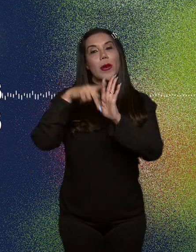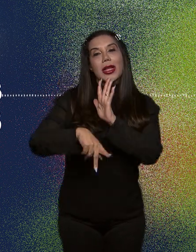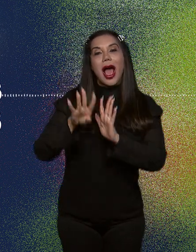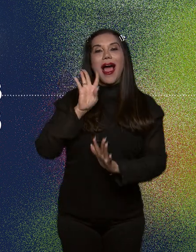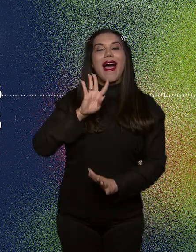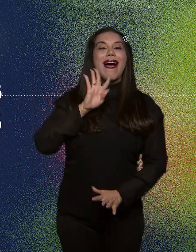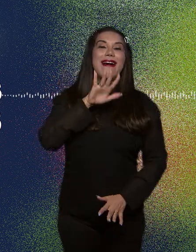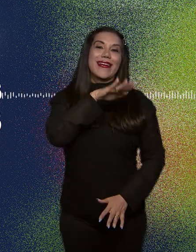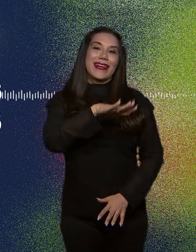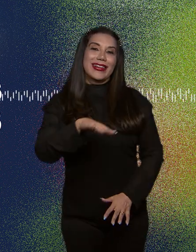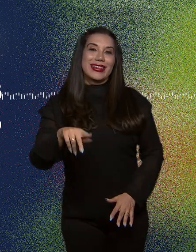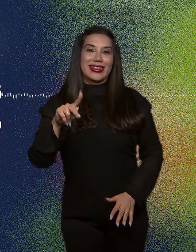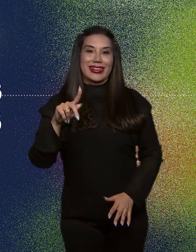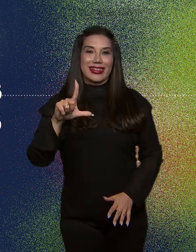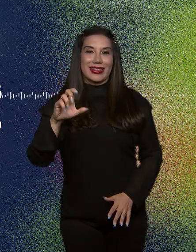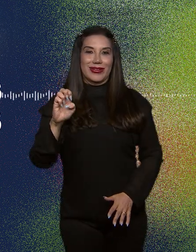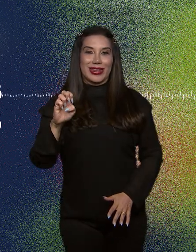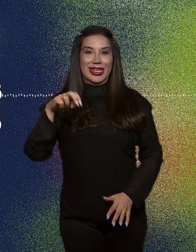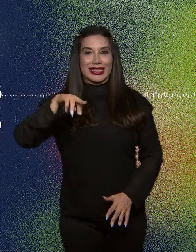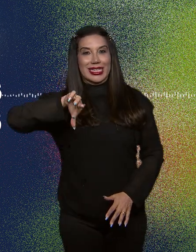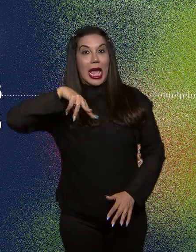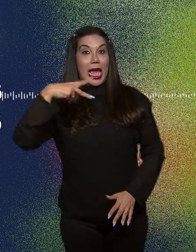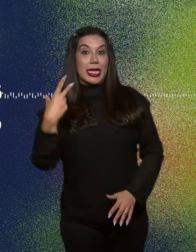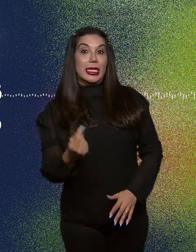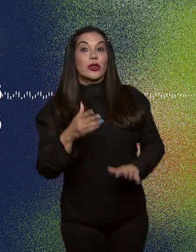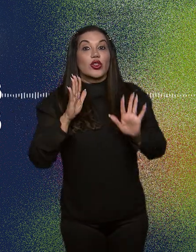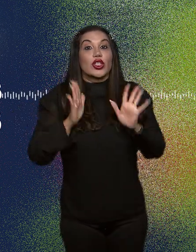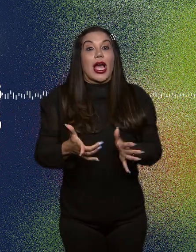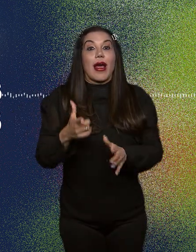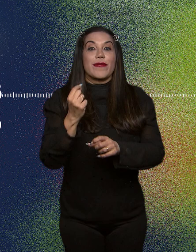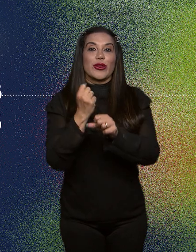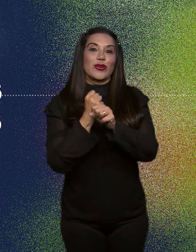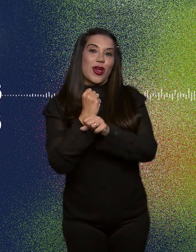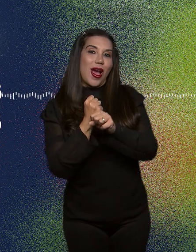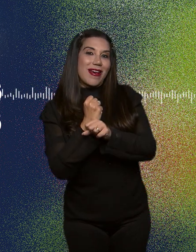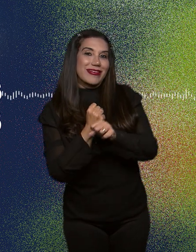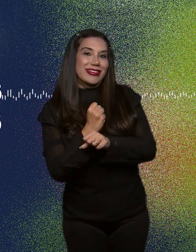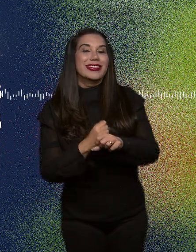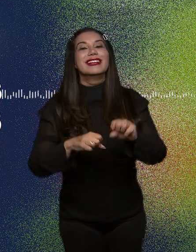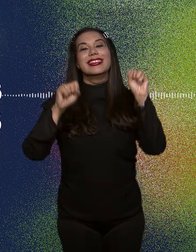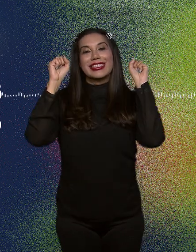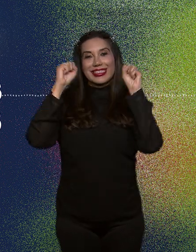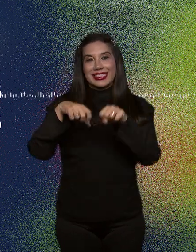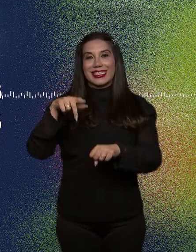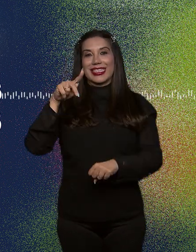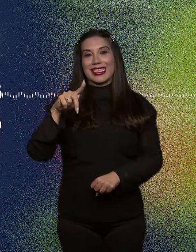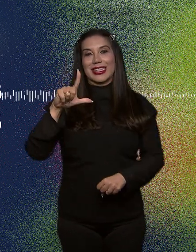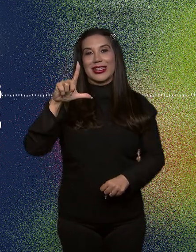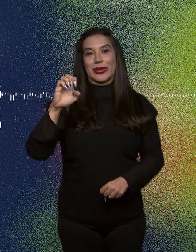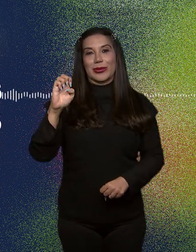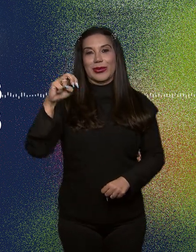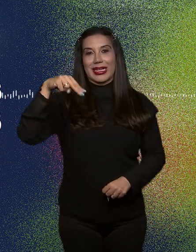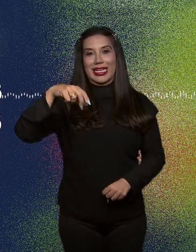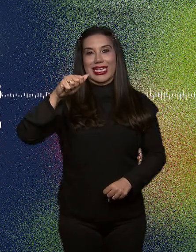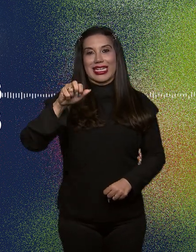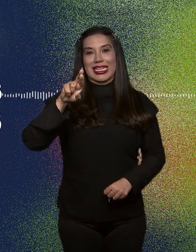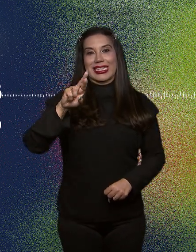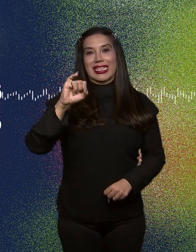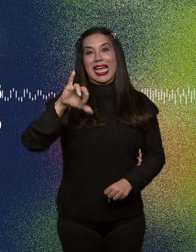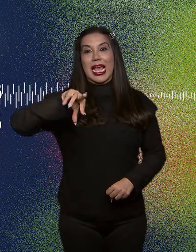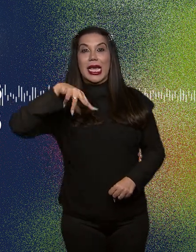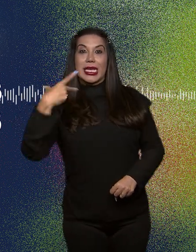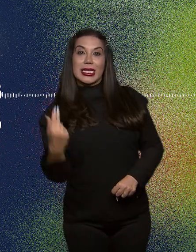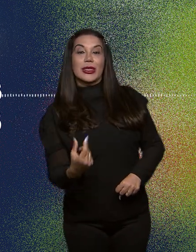as crianças, o Plenarinho, que acabou de completar 20 anos. Exatamente, o Plenarinho fez 20 anos e a